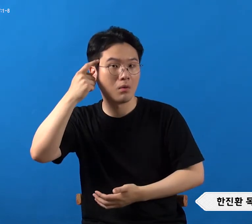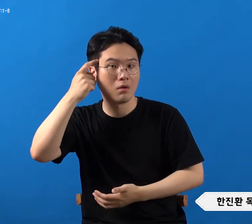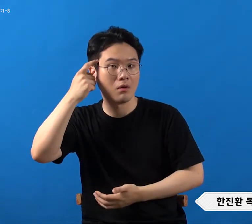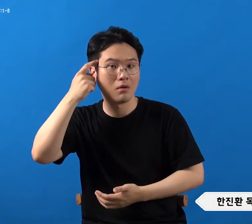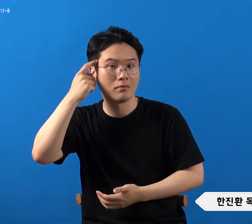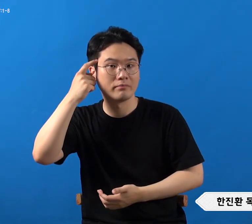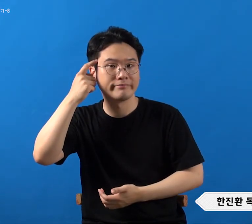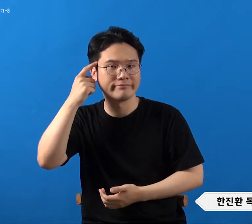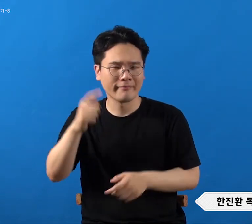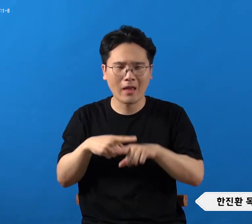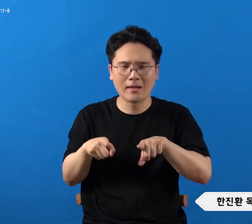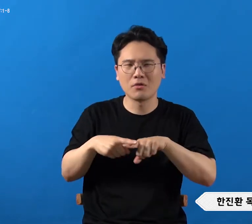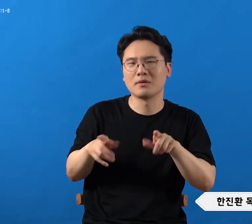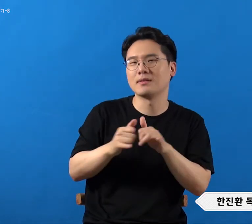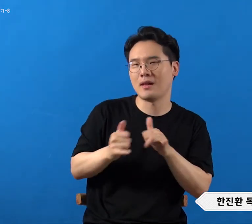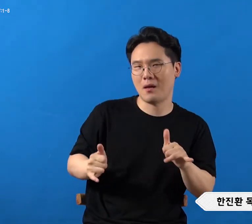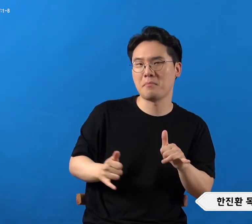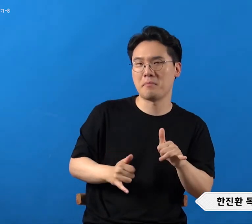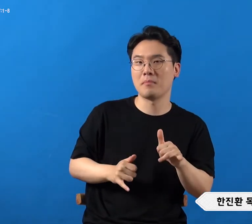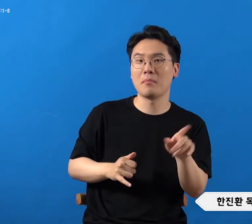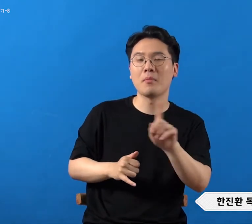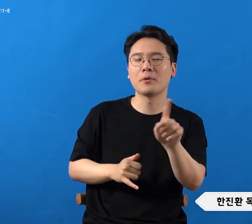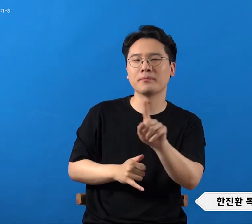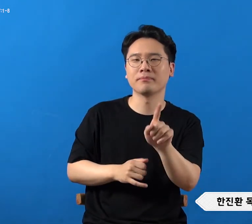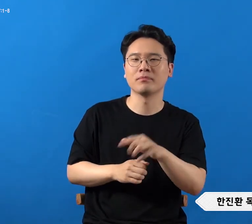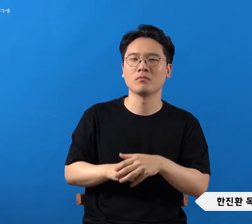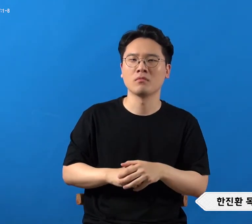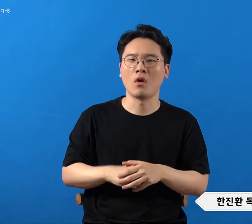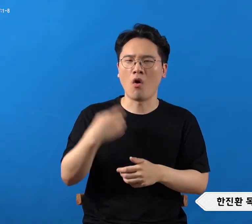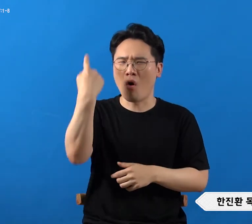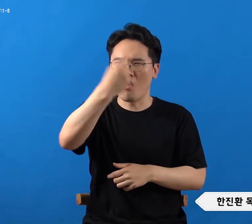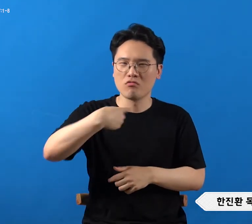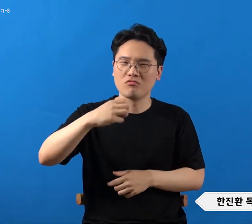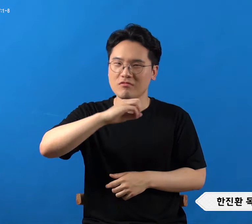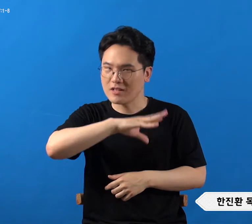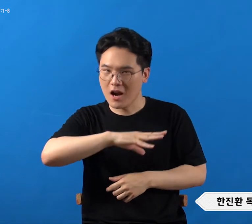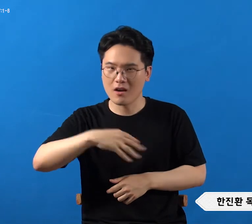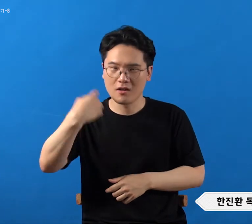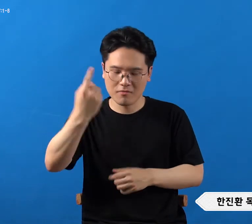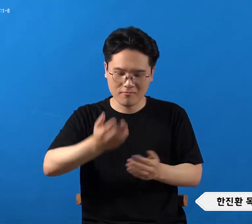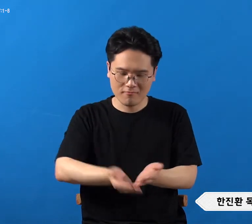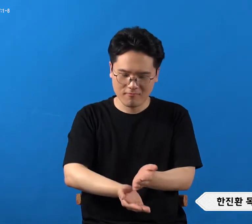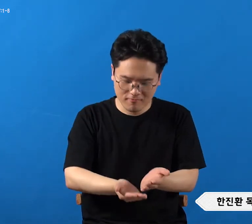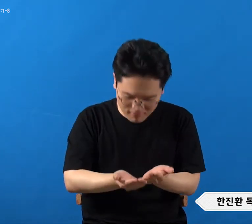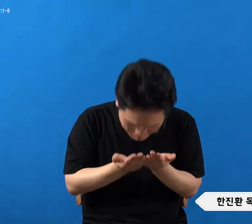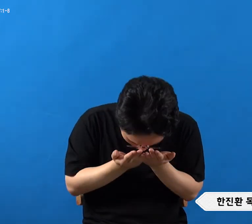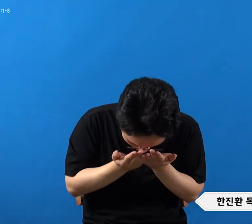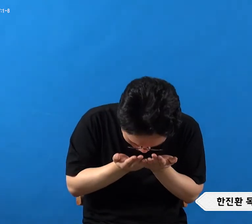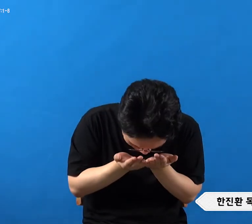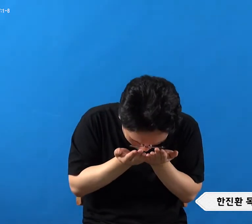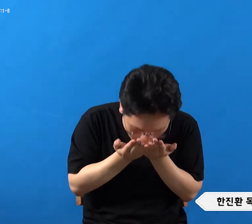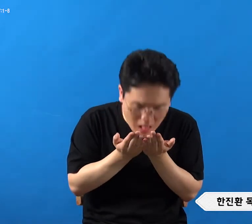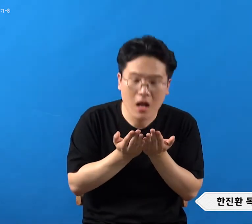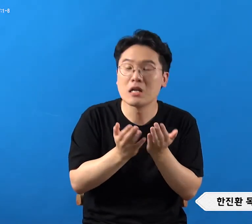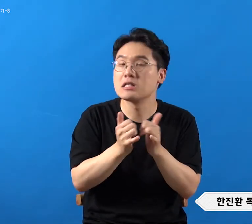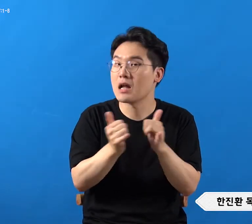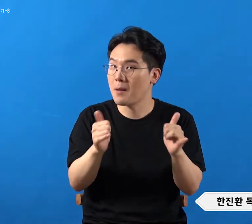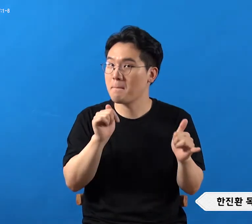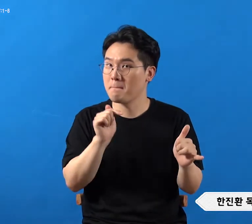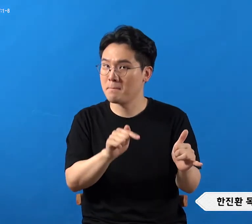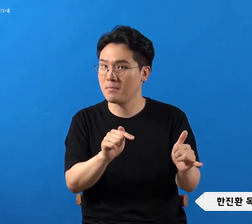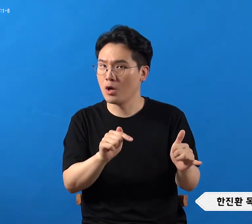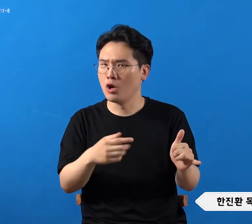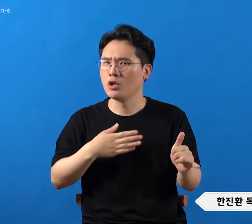이렇게 해석하는 사람이 많습니다. 얼굴을 그냥 물에 쳐박고 마시는 사람은 자기 목마르다고